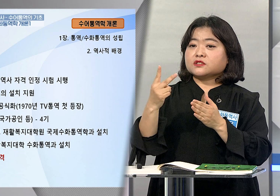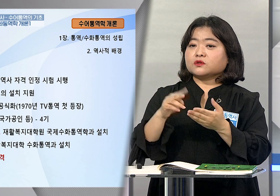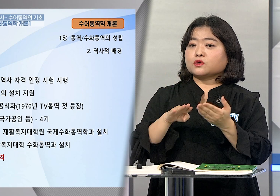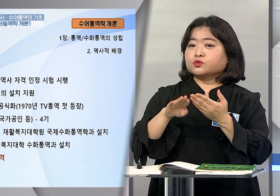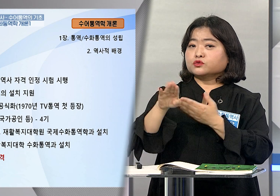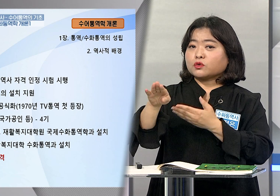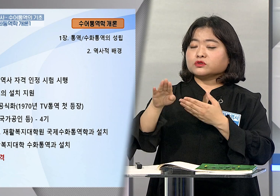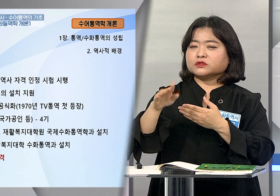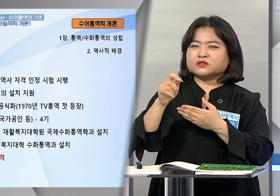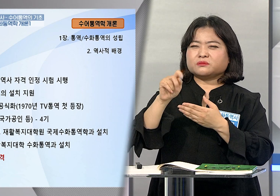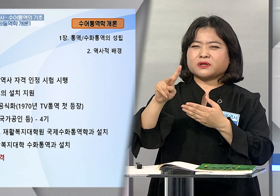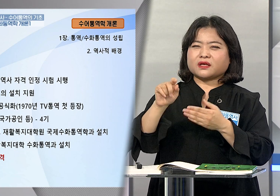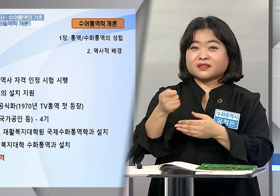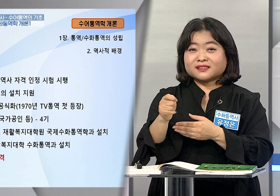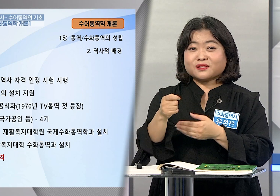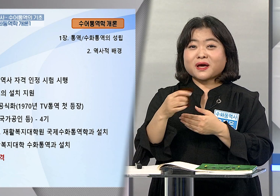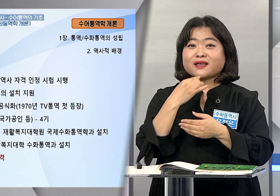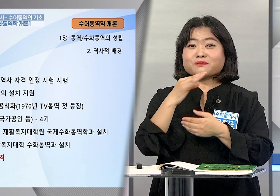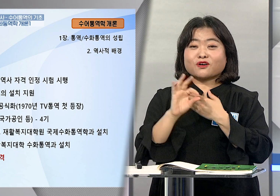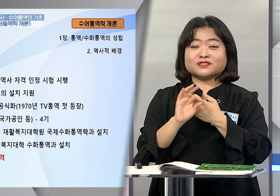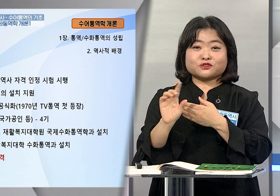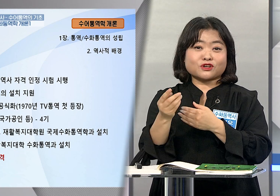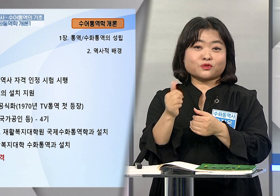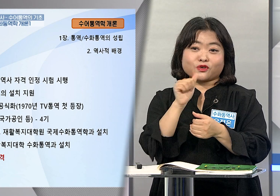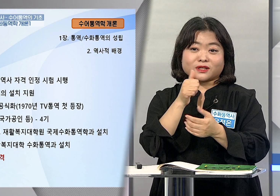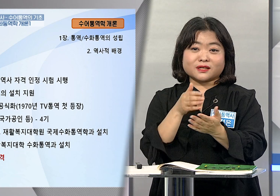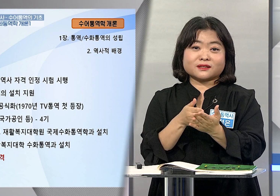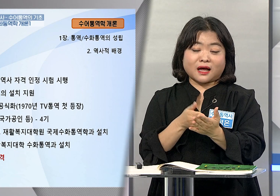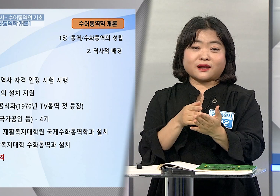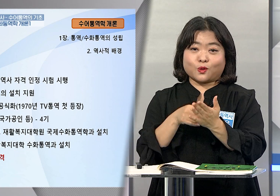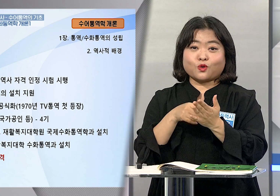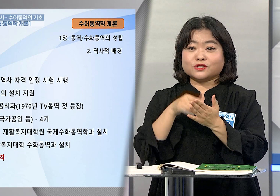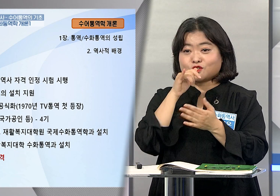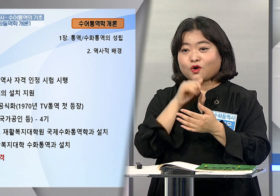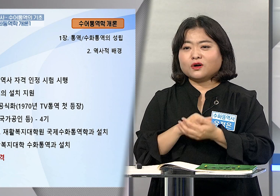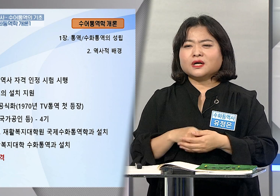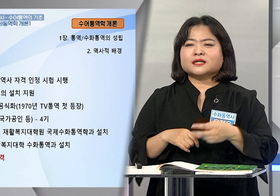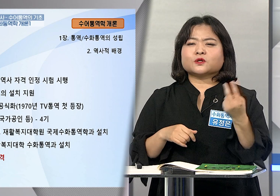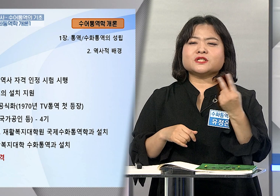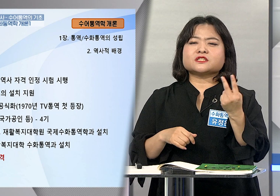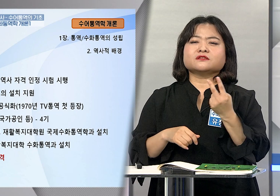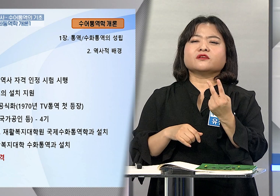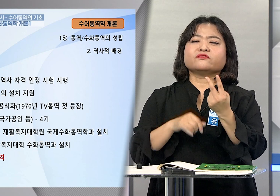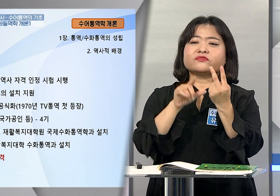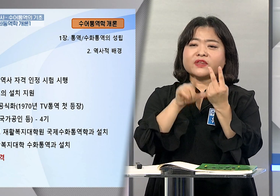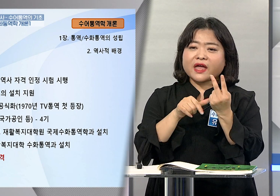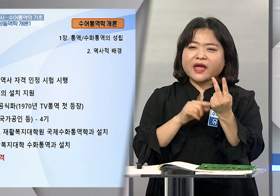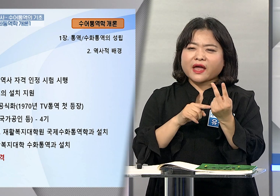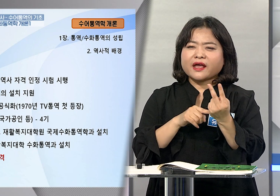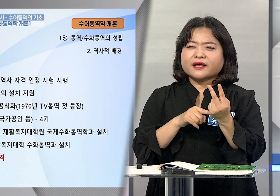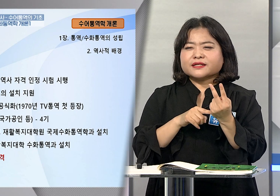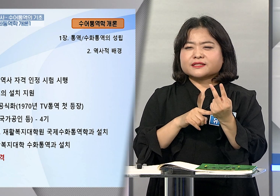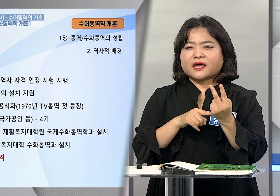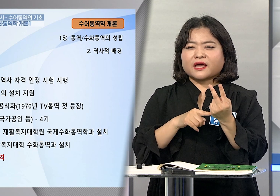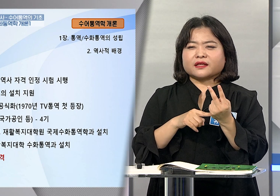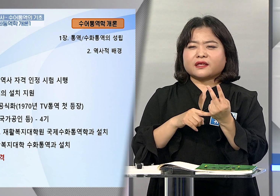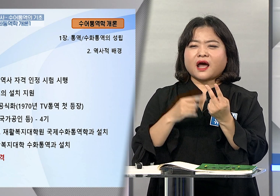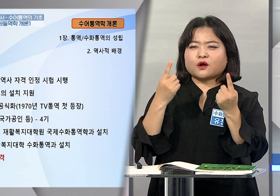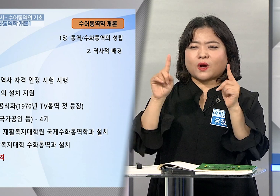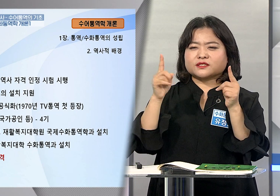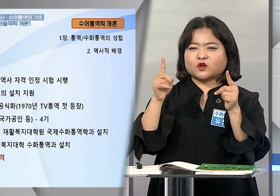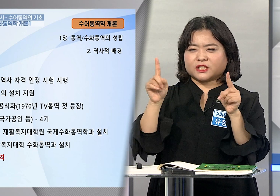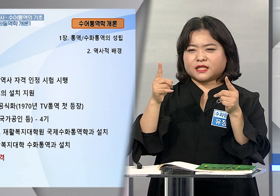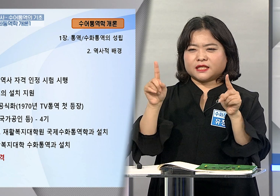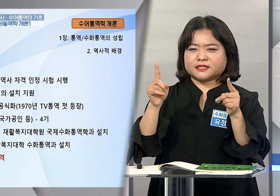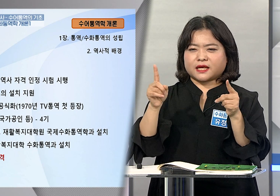사실은 2000년대 후로는 TV에 틀기만 하면 이제 수화 통역이 다 나오고 있죠. 그리고 2000년대에 이제